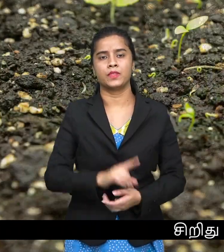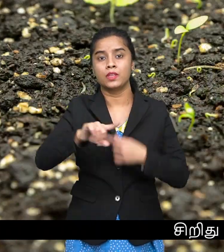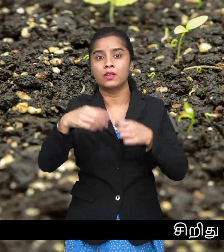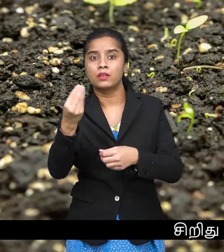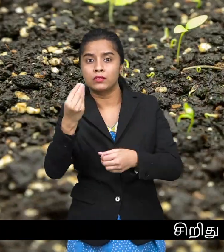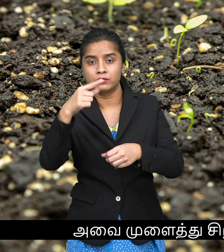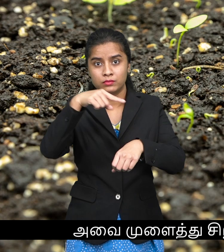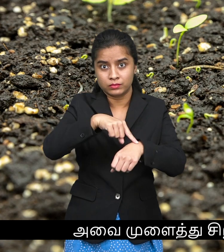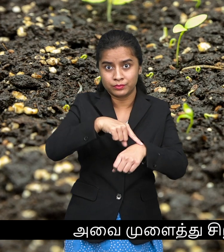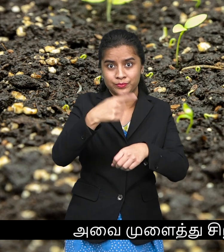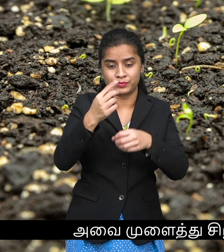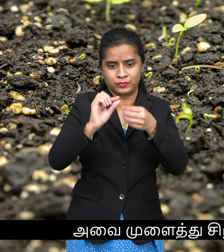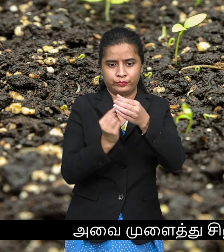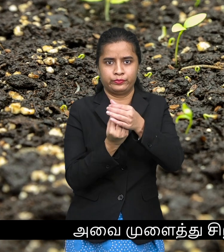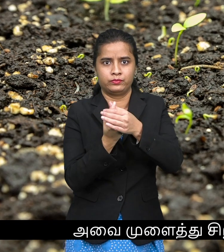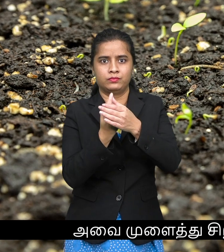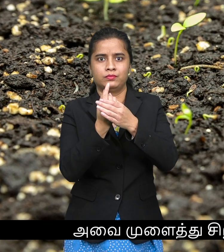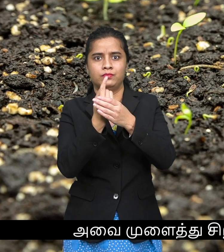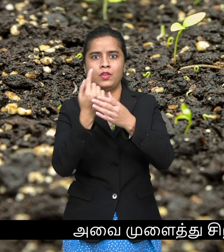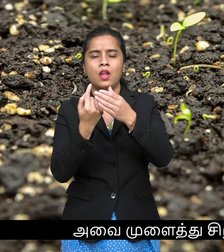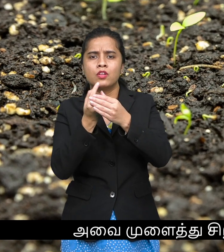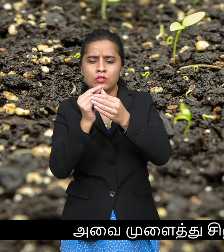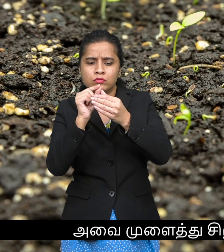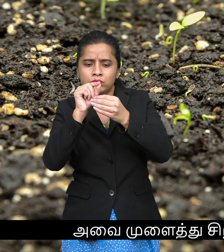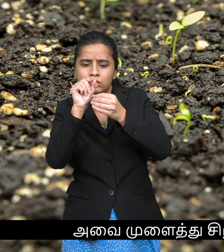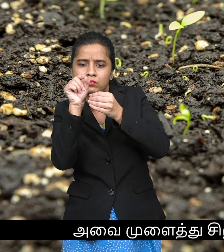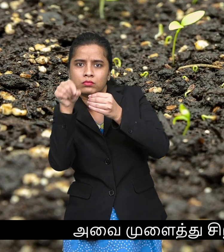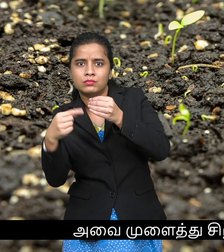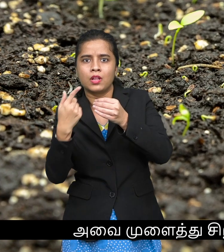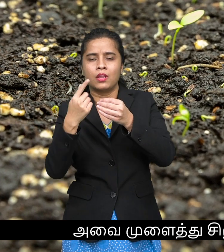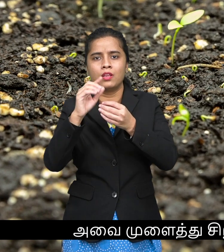சிறிது நேரம் கழித்து அவை முளைத்து சிறிய தாவரங்களாக வளரும்.